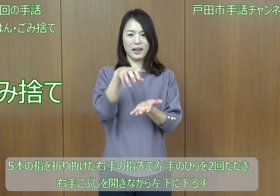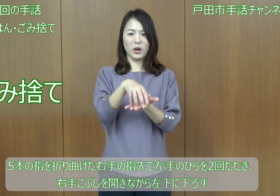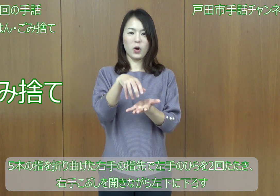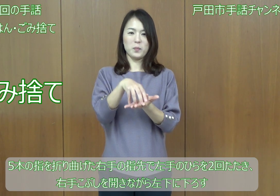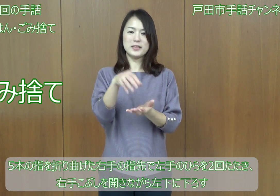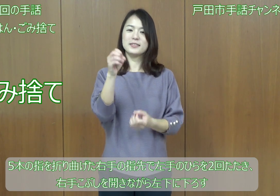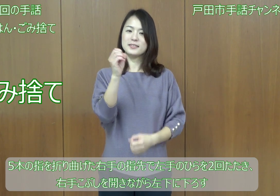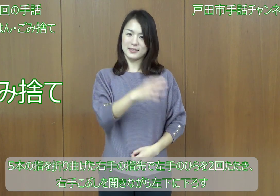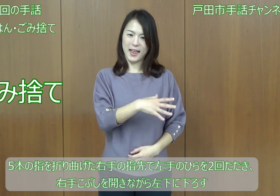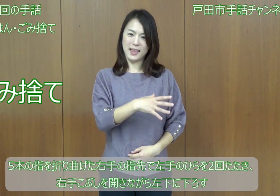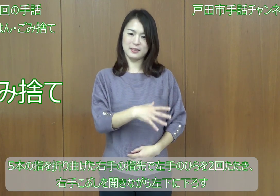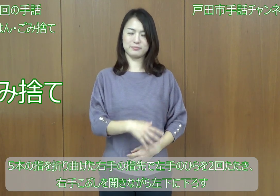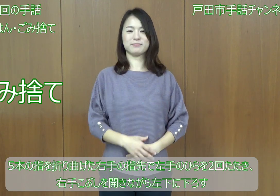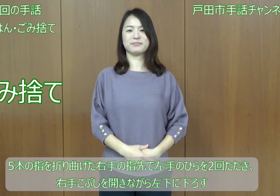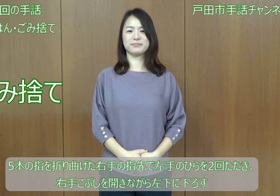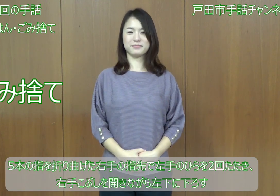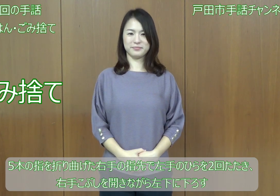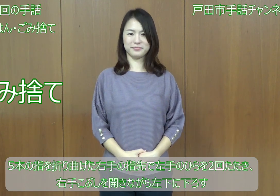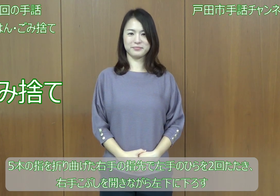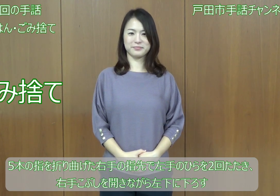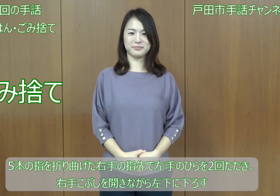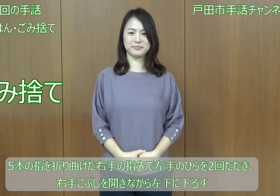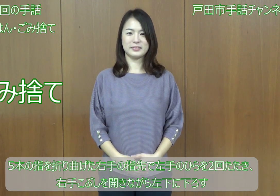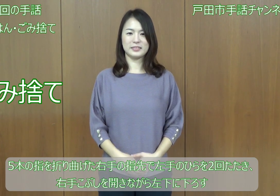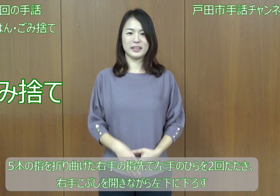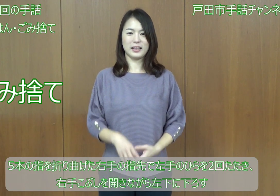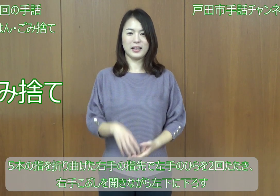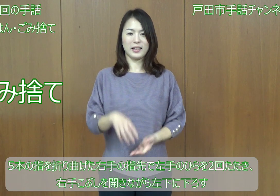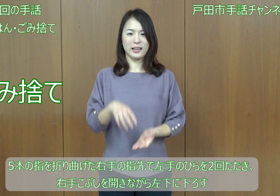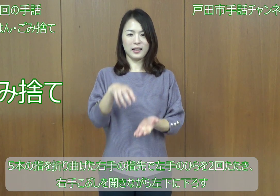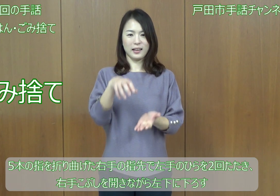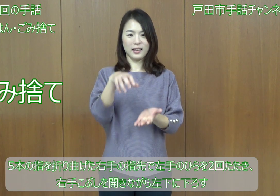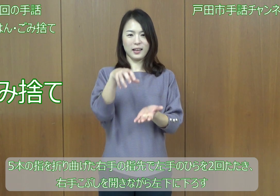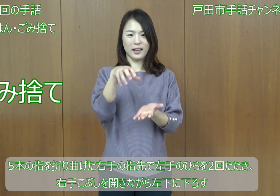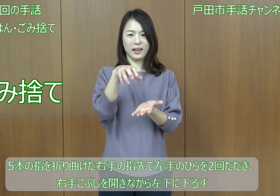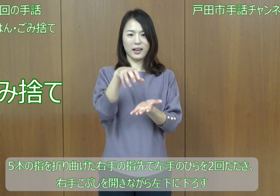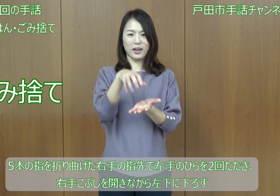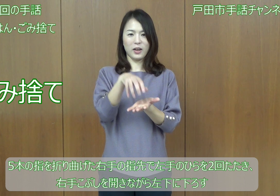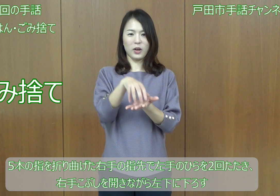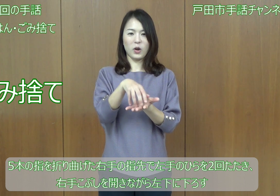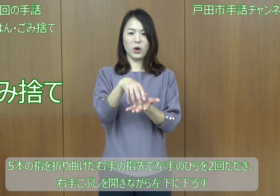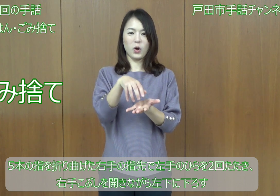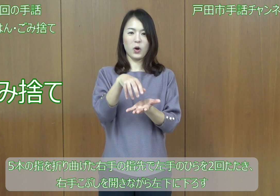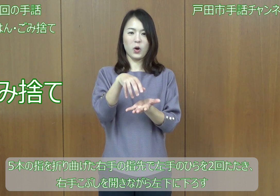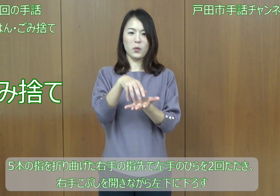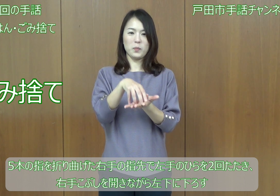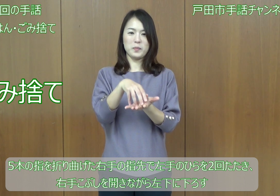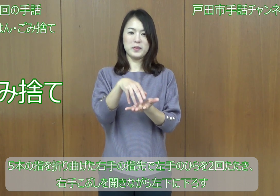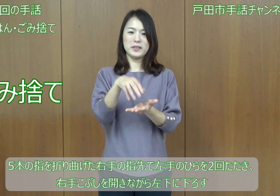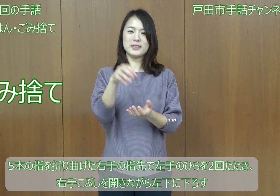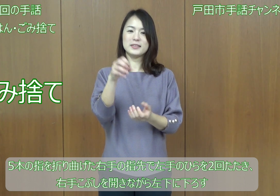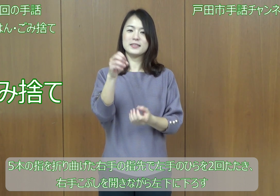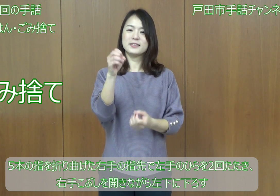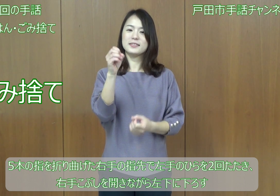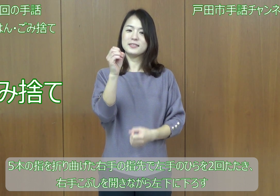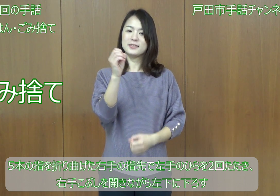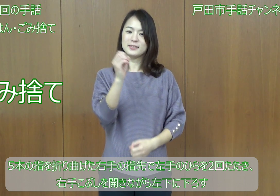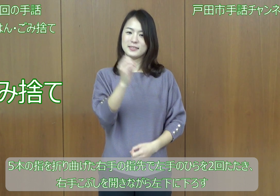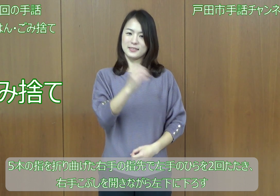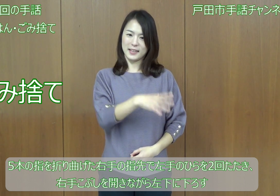ゴミ捨て、5本の指を折り曲げた右手の指先で左手のひらを2回叩き、